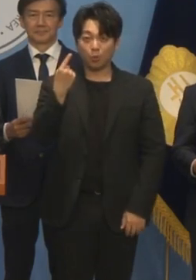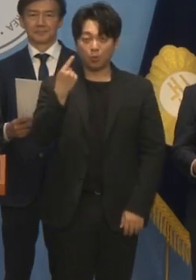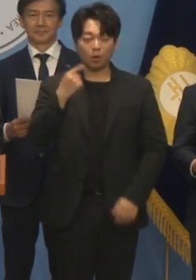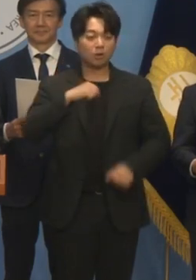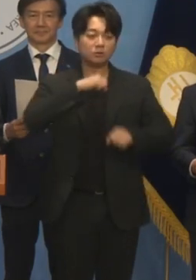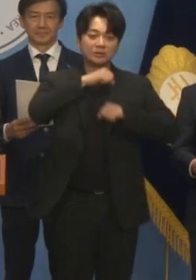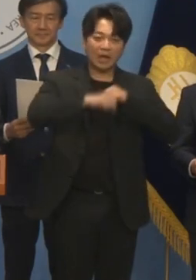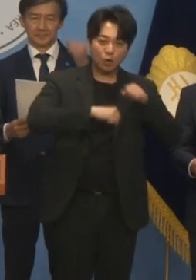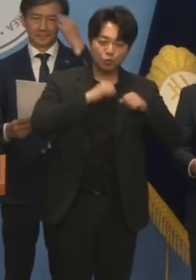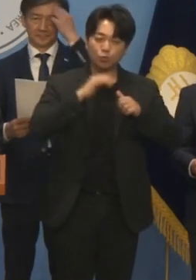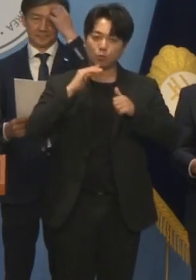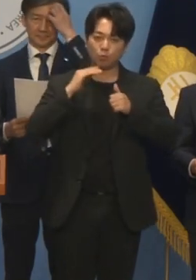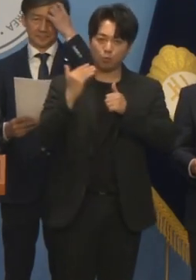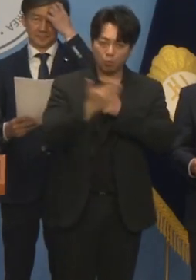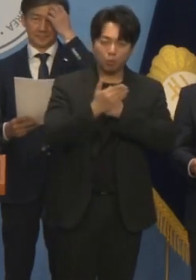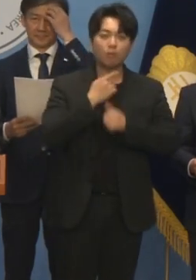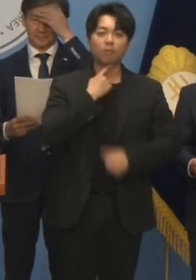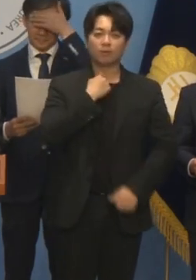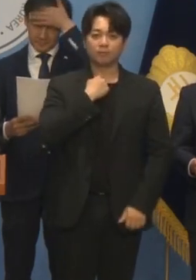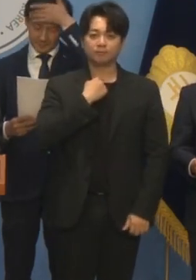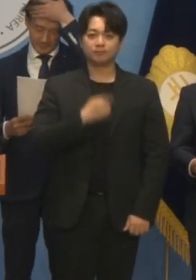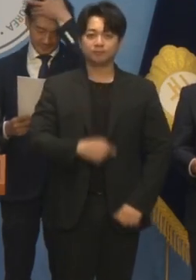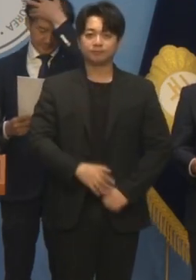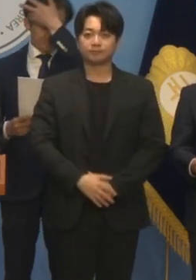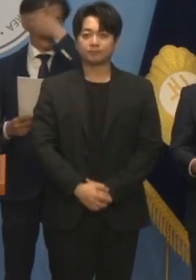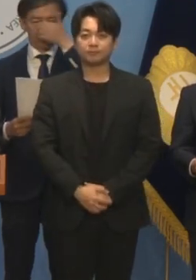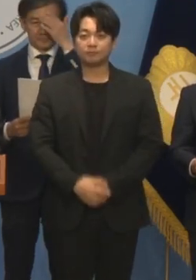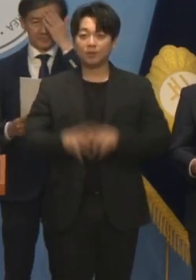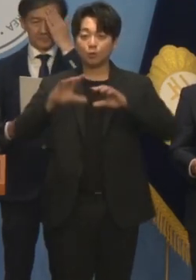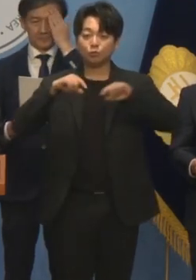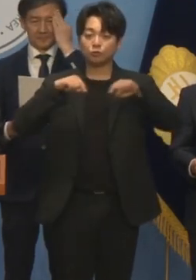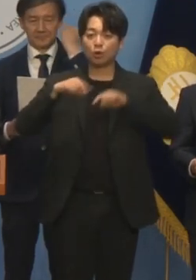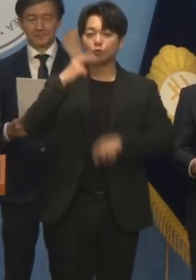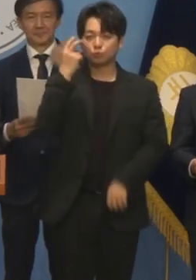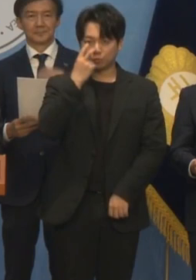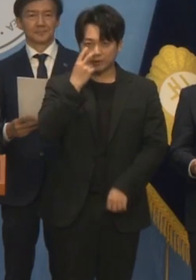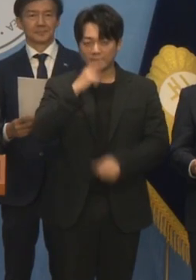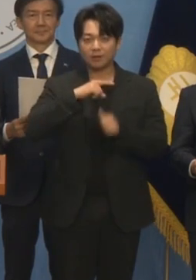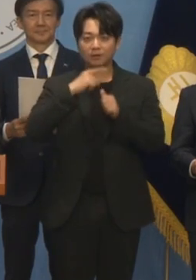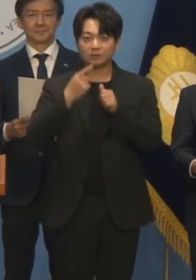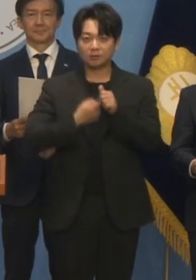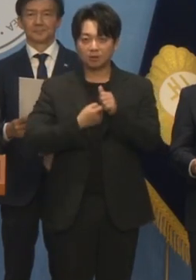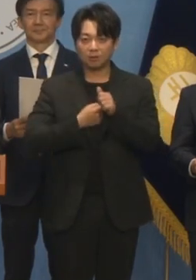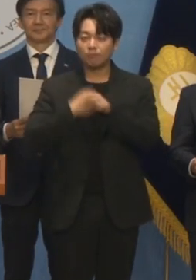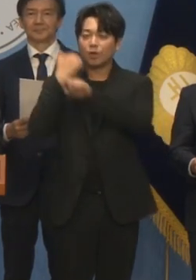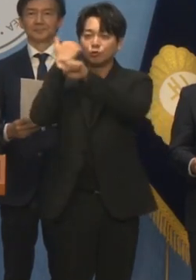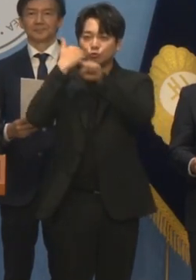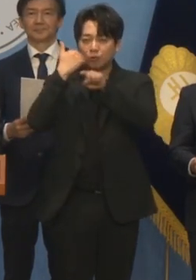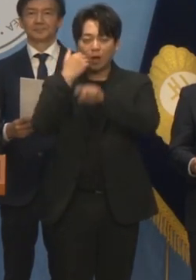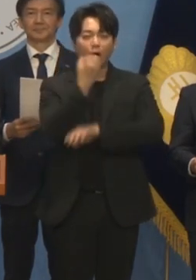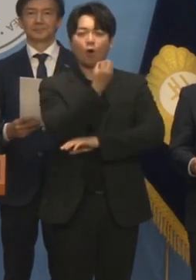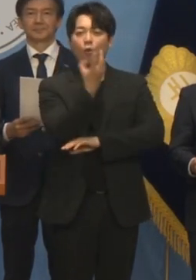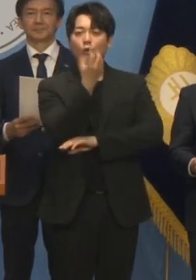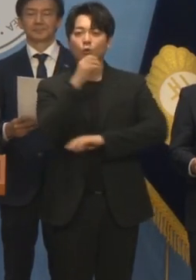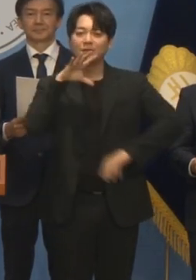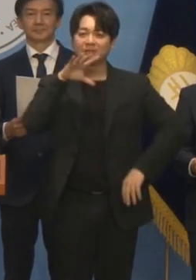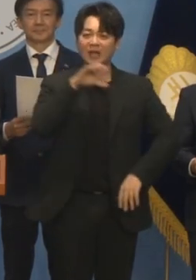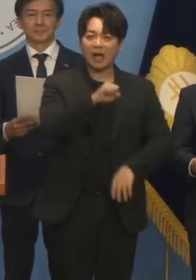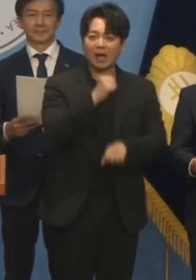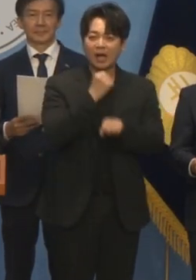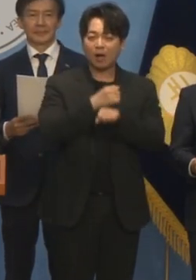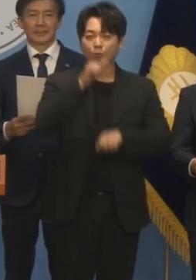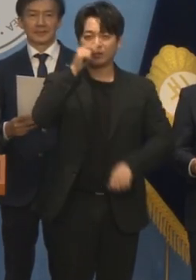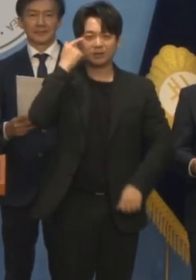자유를 지켜냈습니다. 국정조사를 통해 누가 언론을 장악하려고 했는지, 그리고